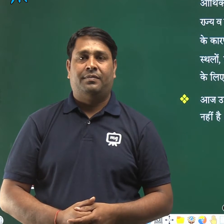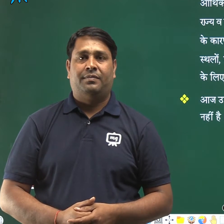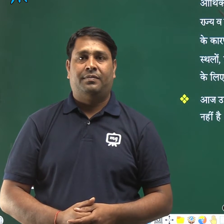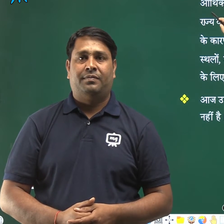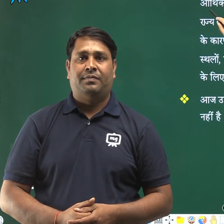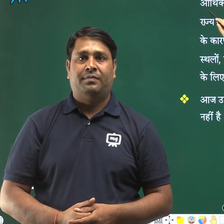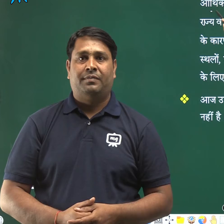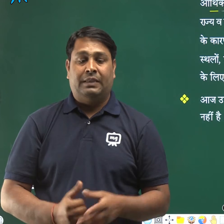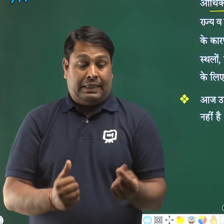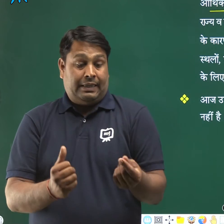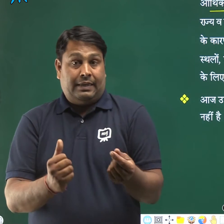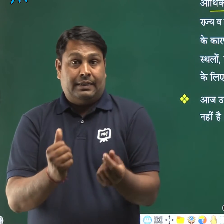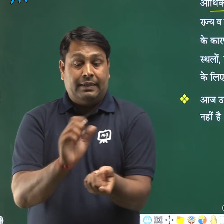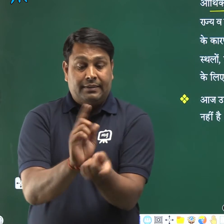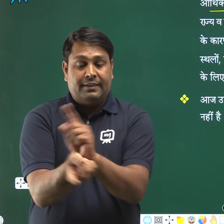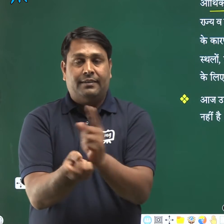आर्थिक बदलावों,